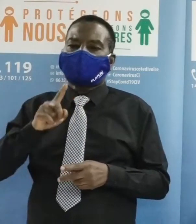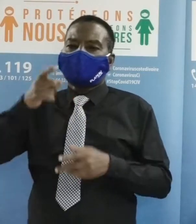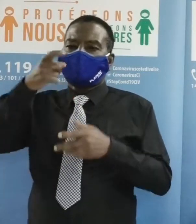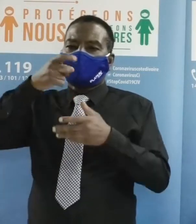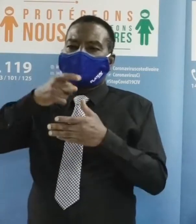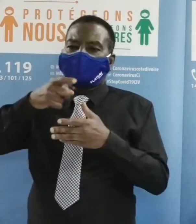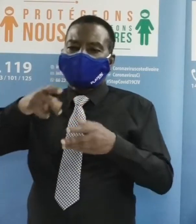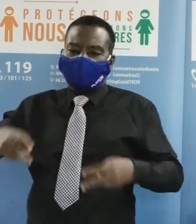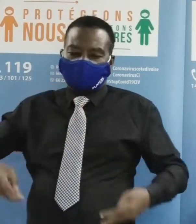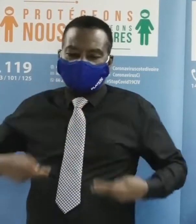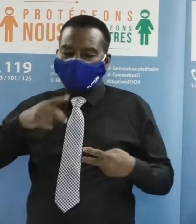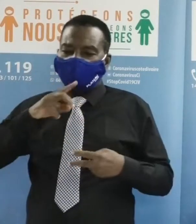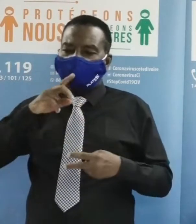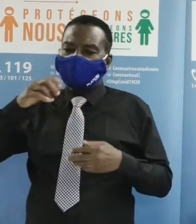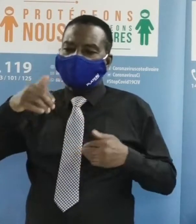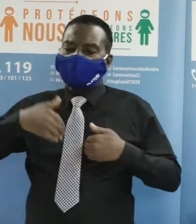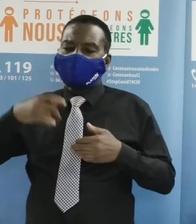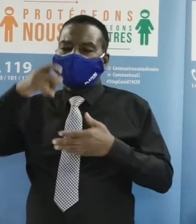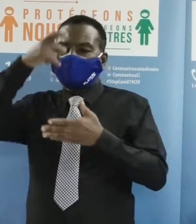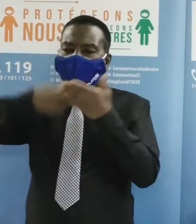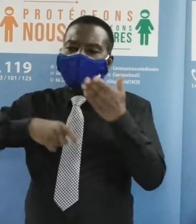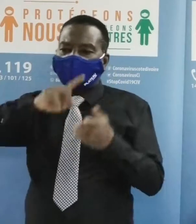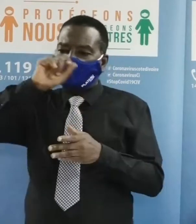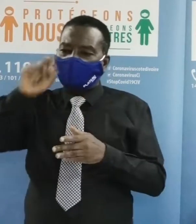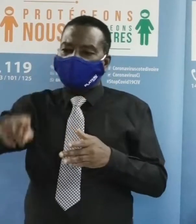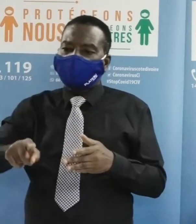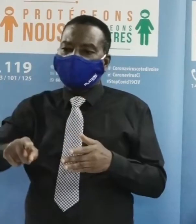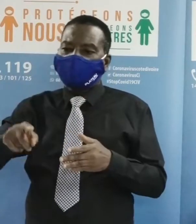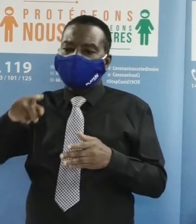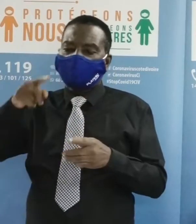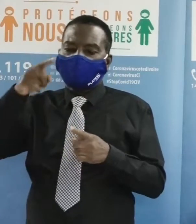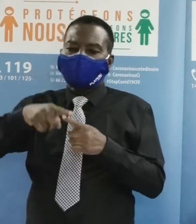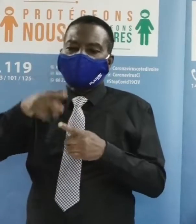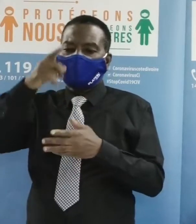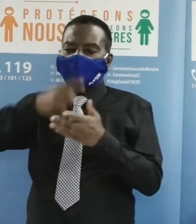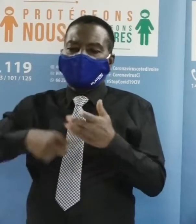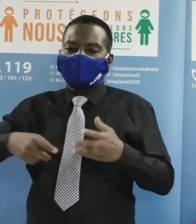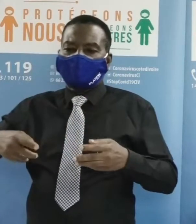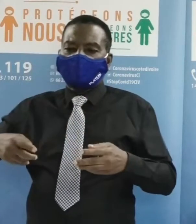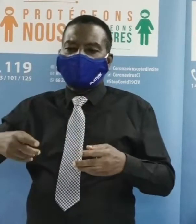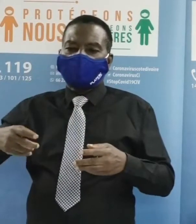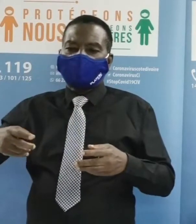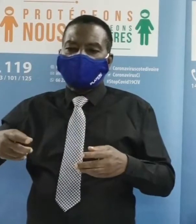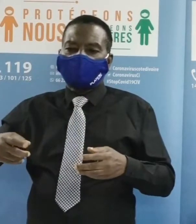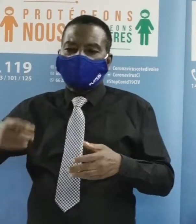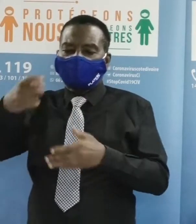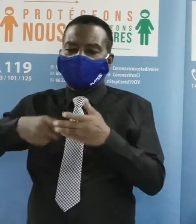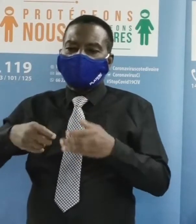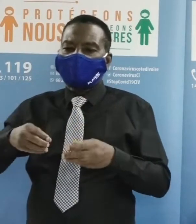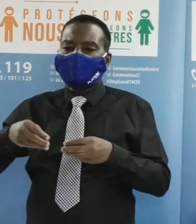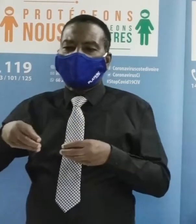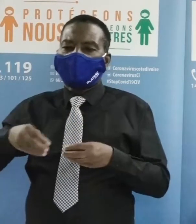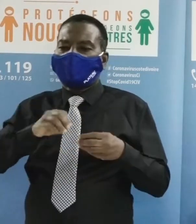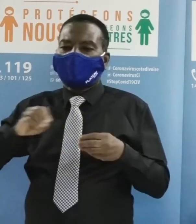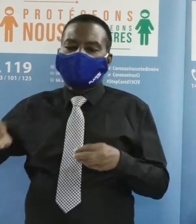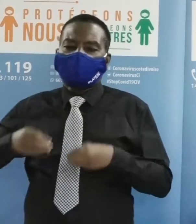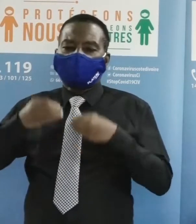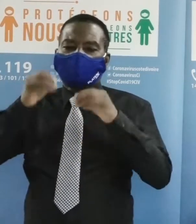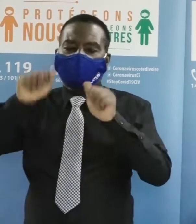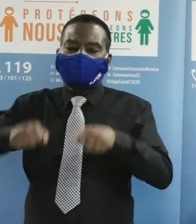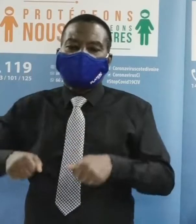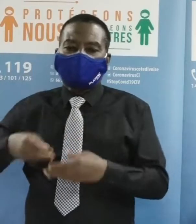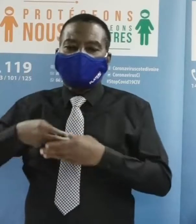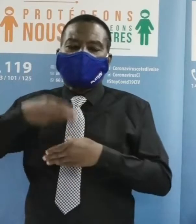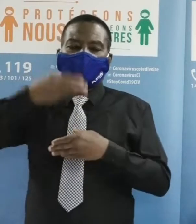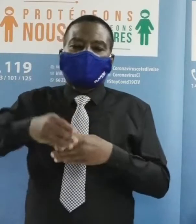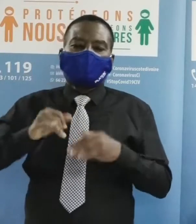un bien sacré à quel prix parce que on peut acheter les diarrhées et